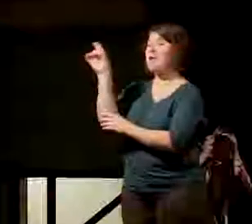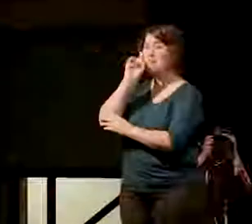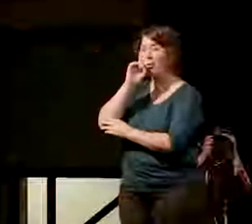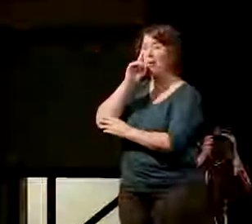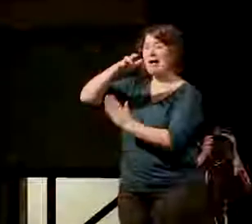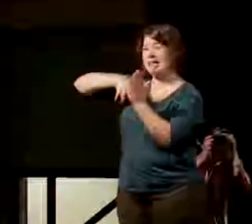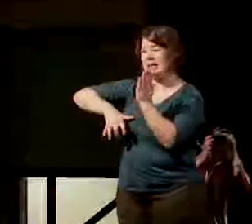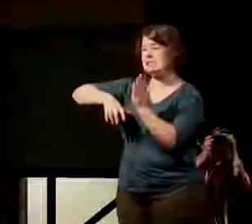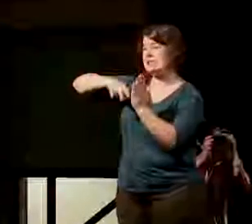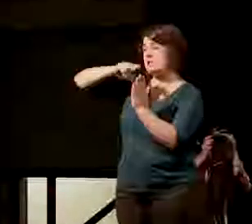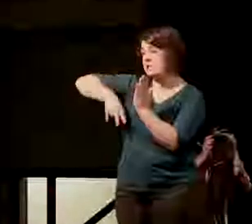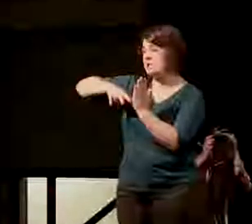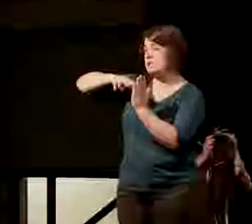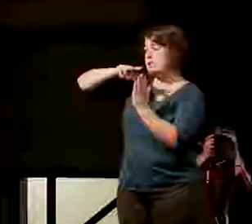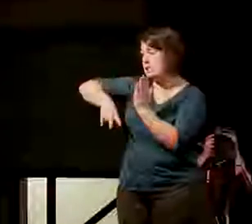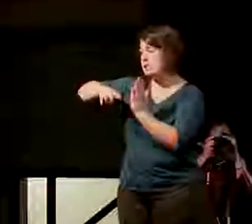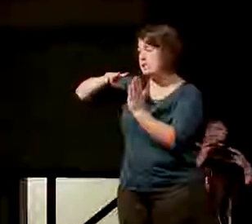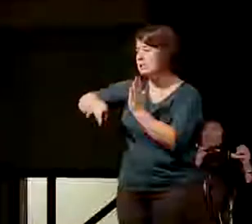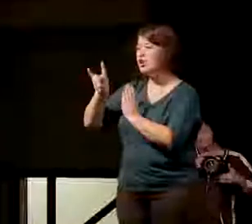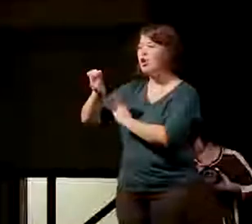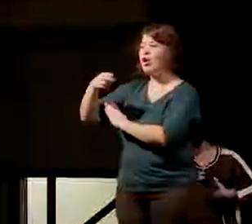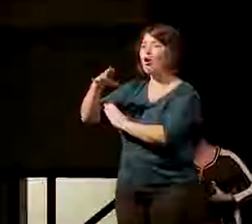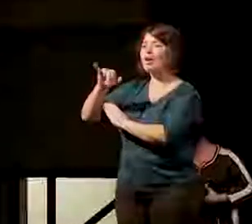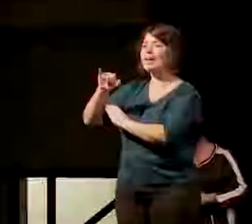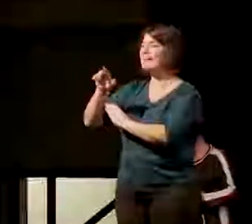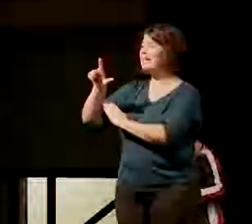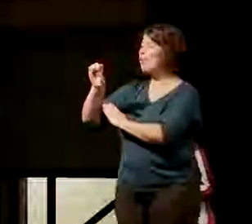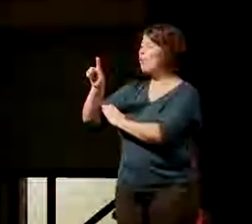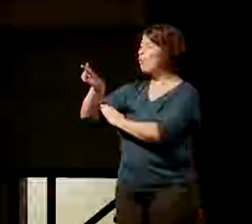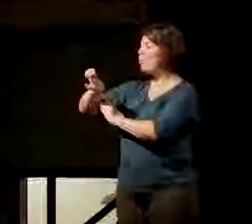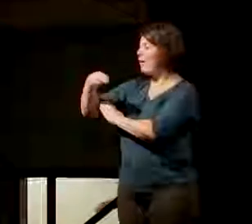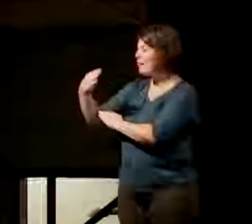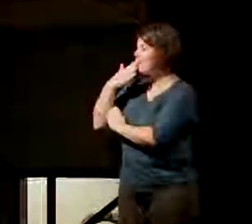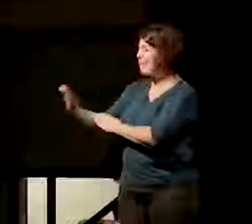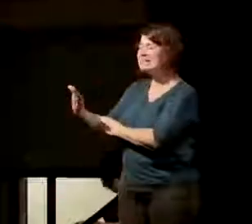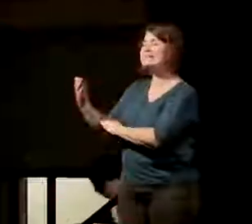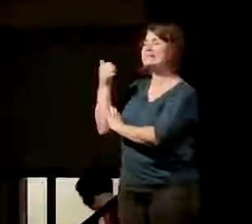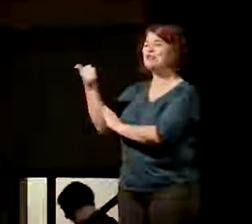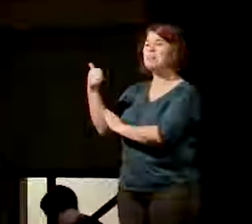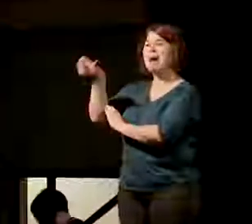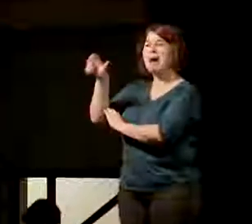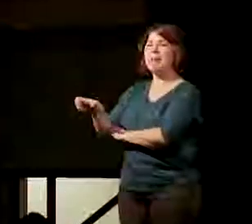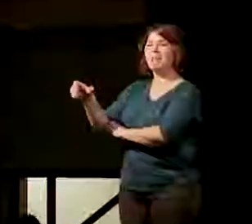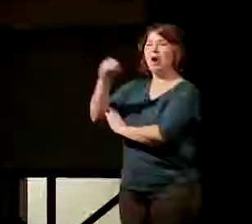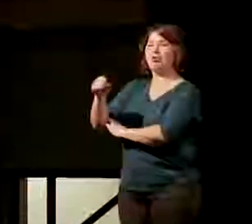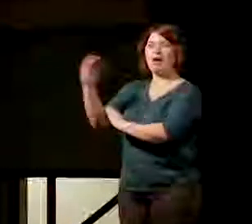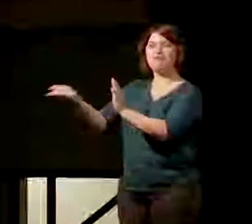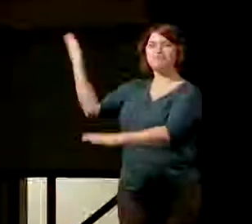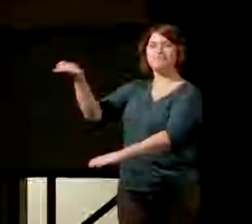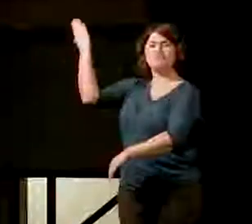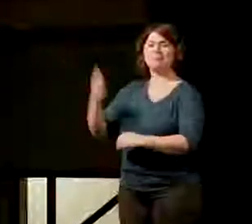relu, amendé, corrigé par Henri Le Guen. Merci Henri, qui est le champion d'orthographe.